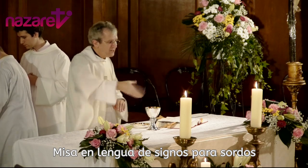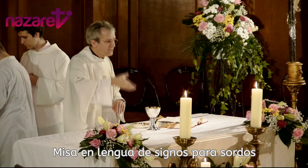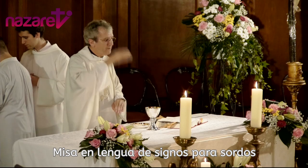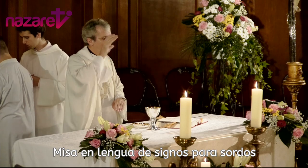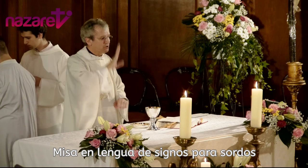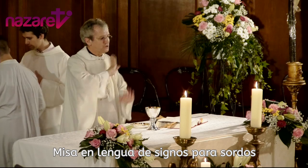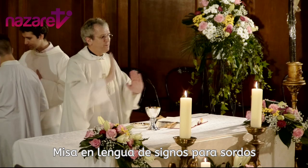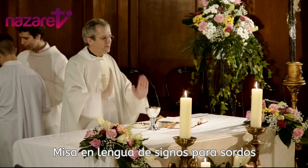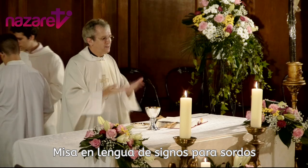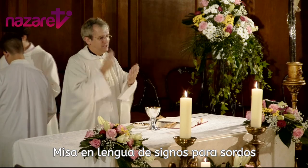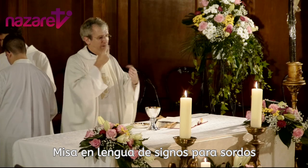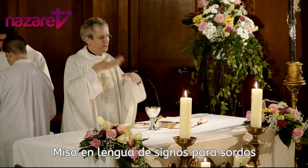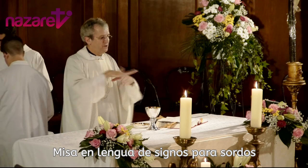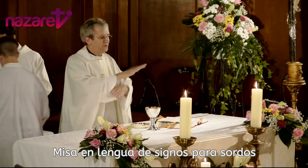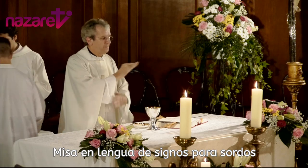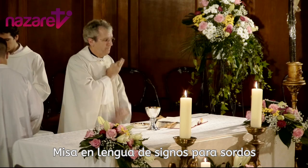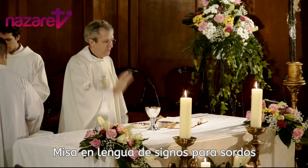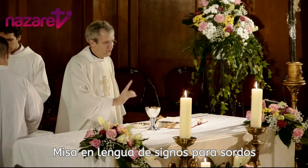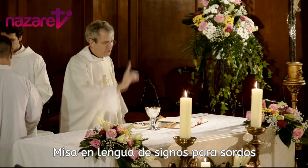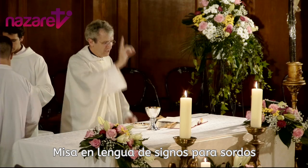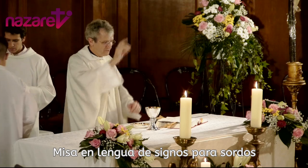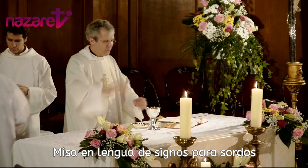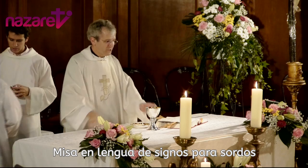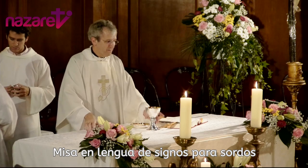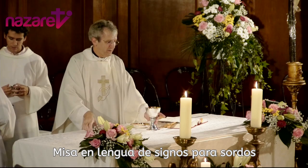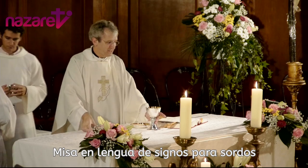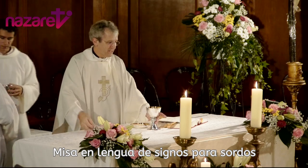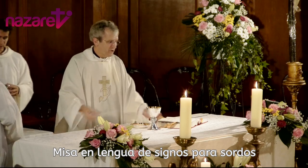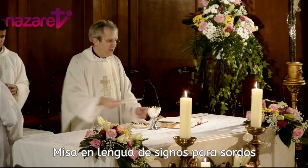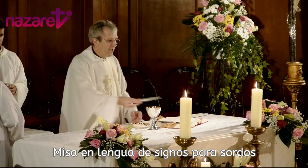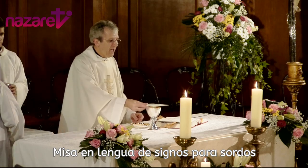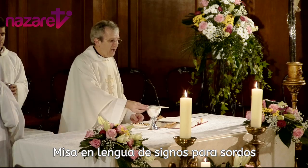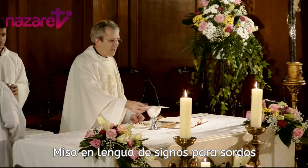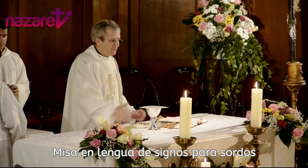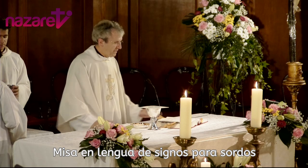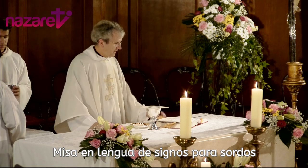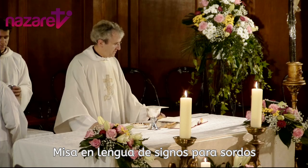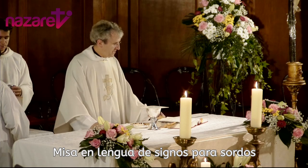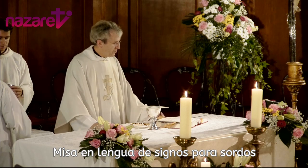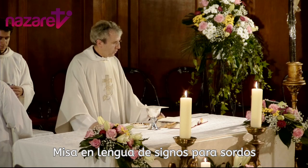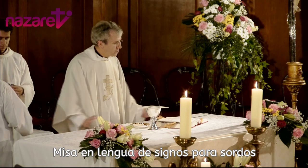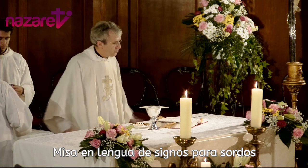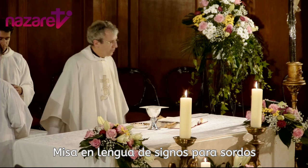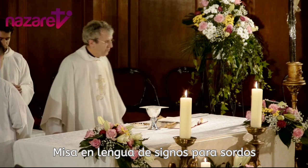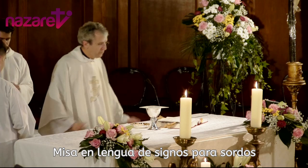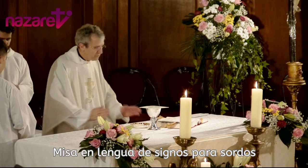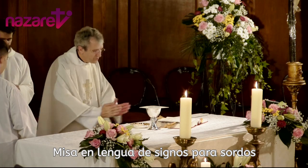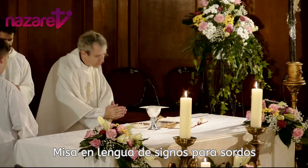para nosotros bebida de salvación. Bendito seas por siempre, Señor. Acepta, Señor, nuestro corazón contrito y